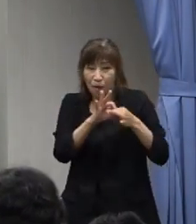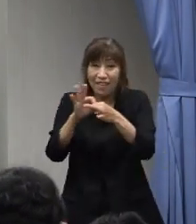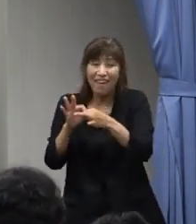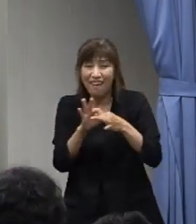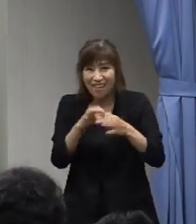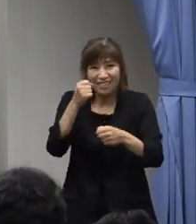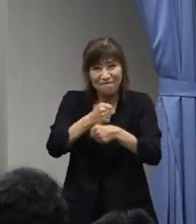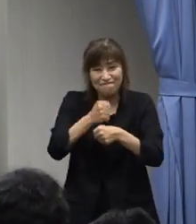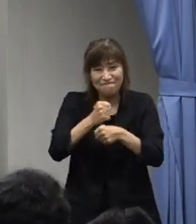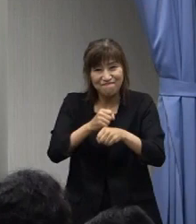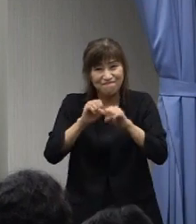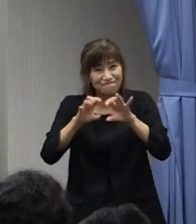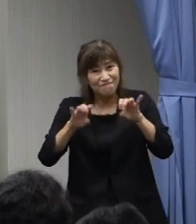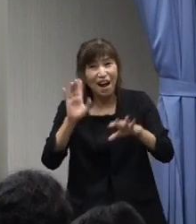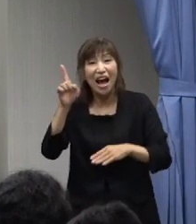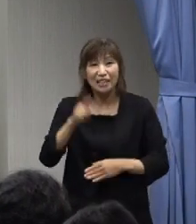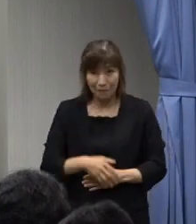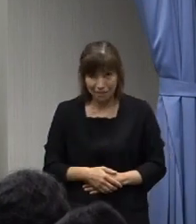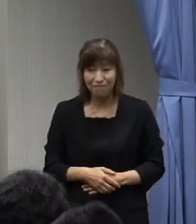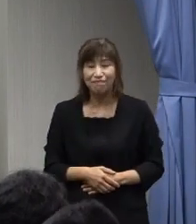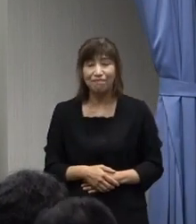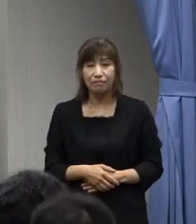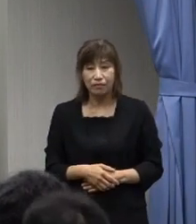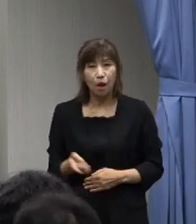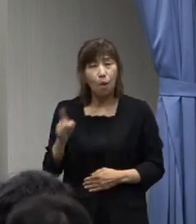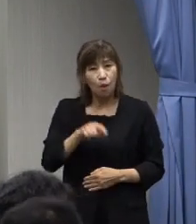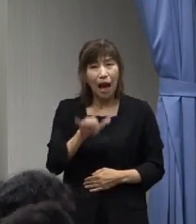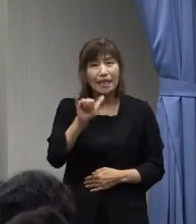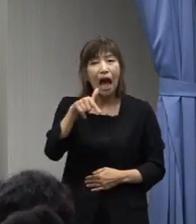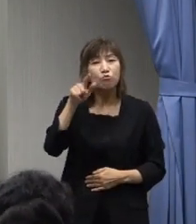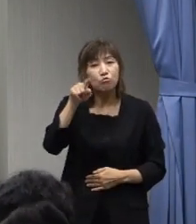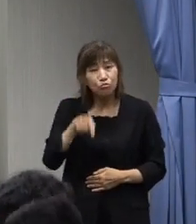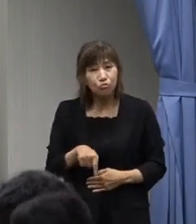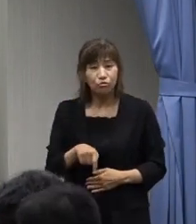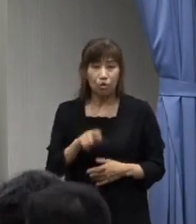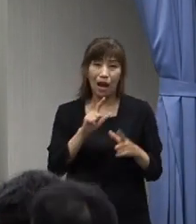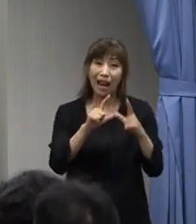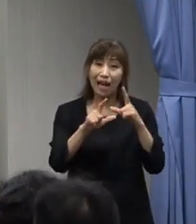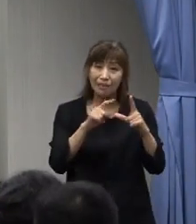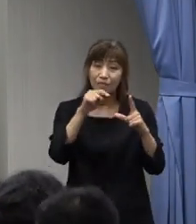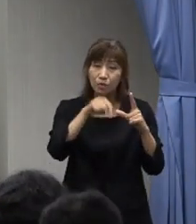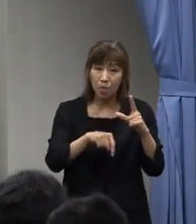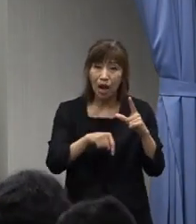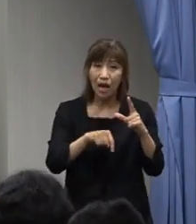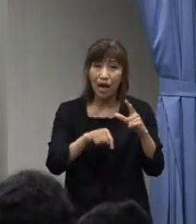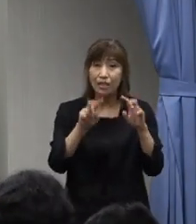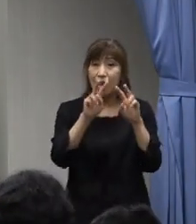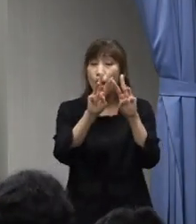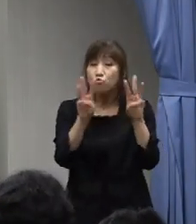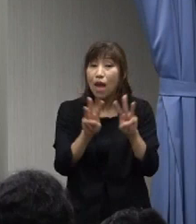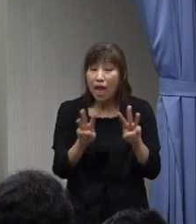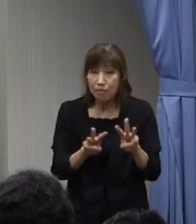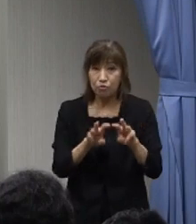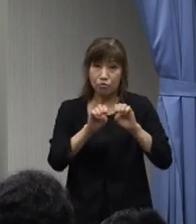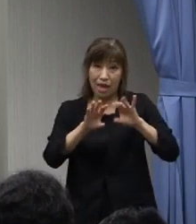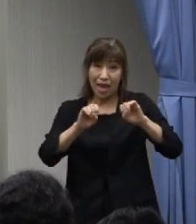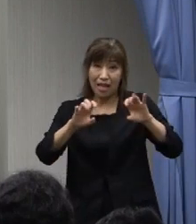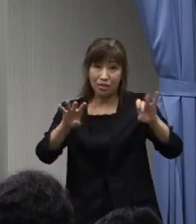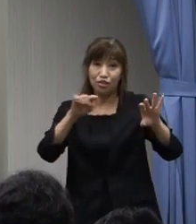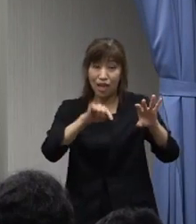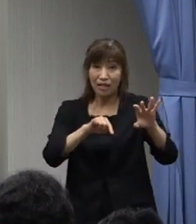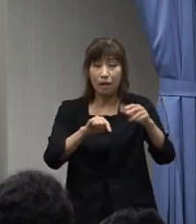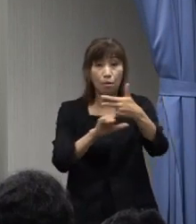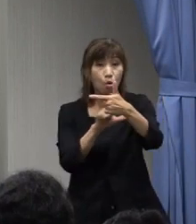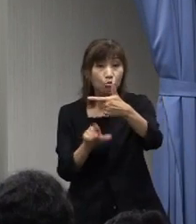ものになります。で その他ですね、Yahoo とか LINE とかウェブ広告による啓発もこの6月の期間にやっていく予定